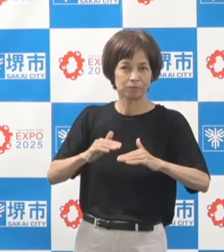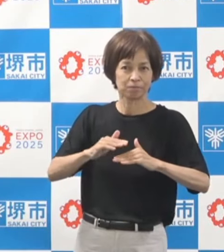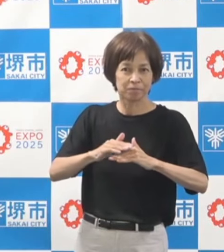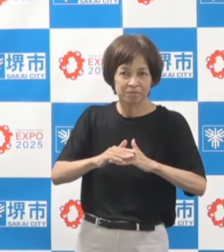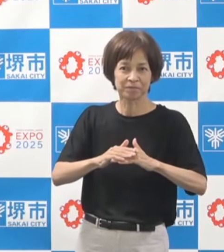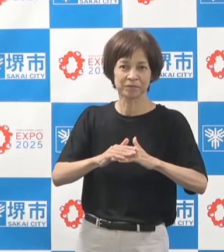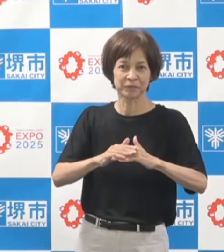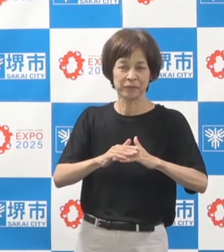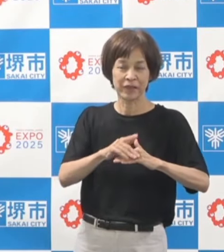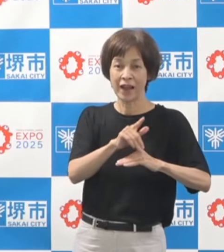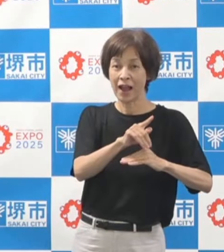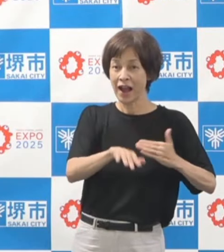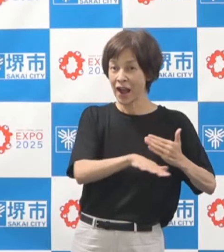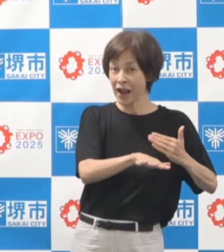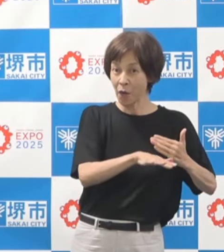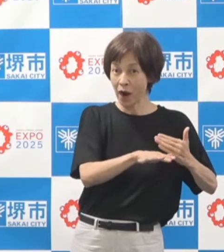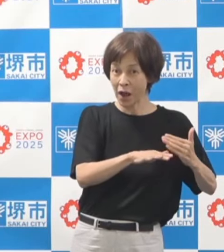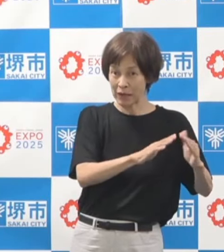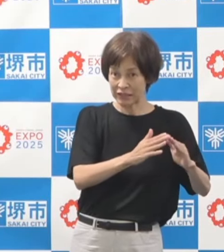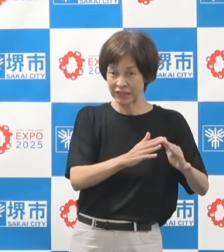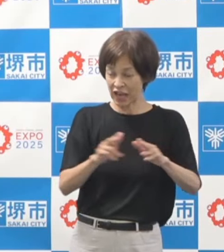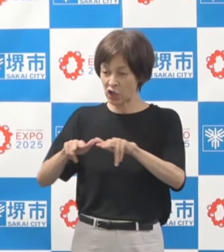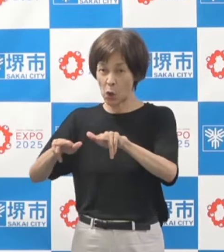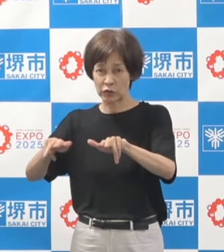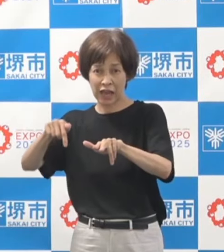すれば、むしろその行政外区の方は